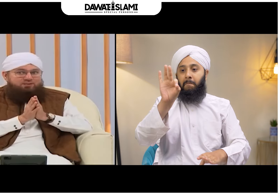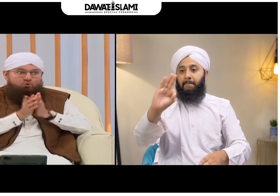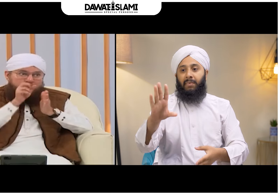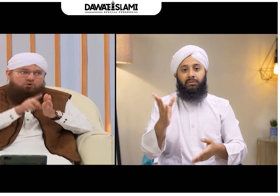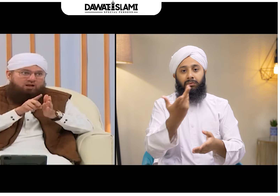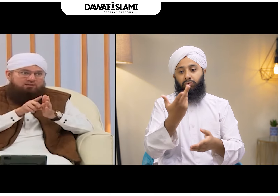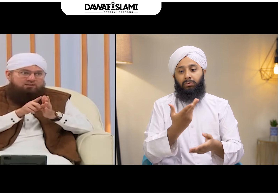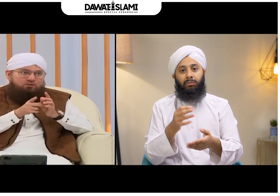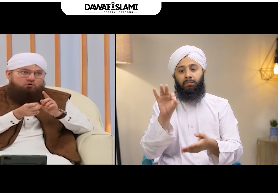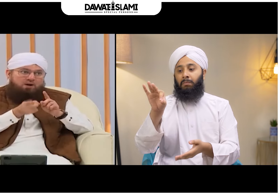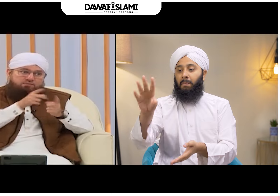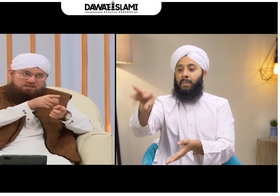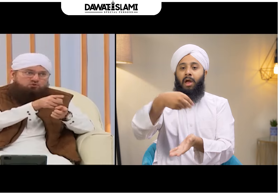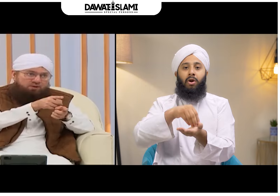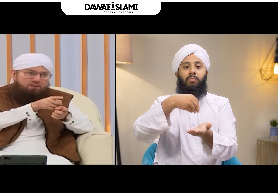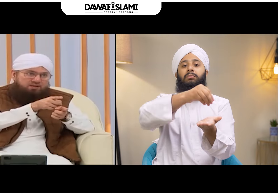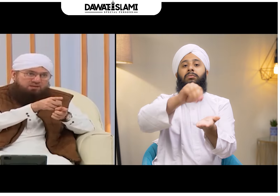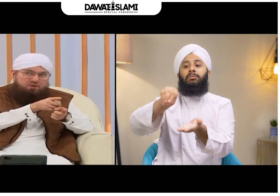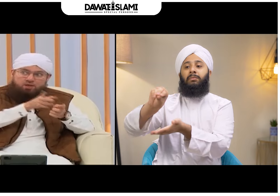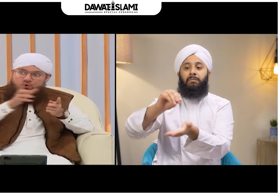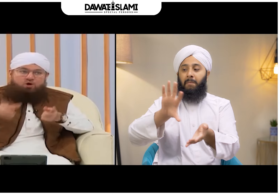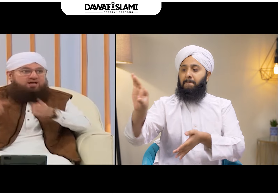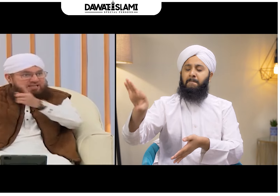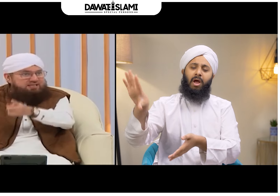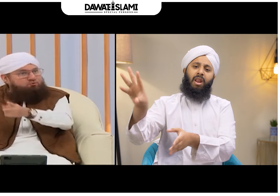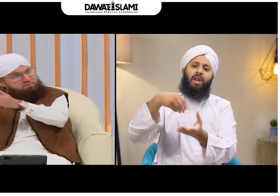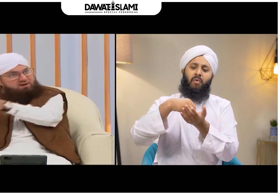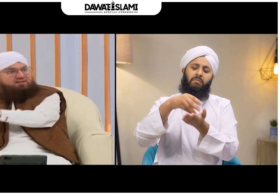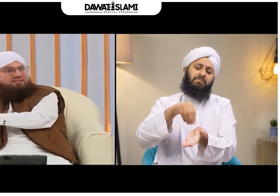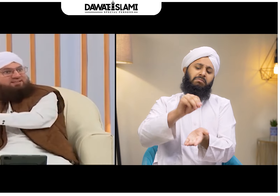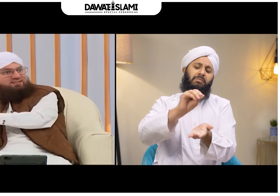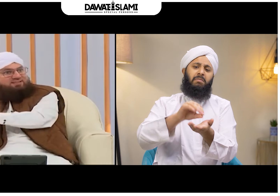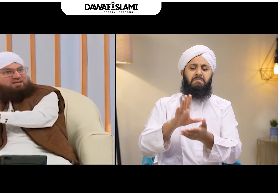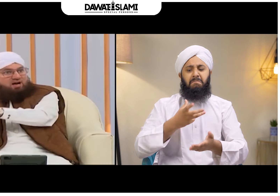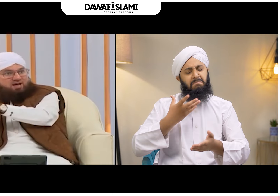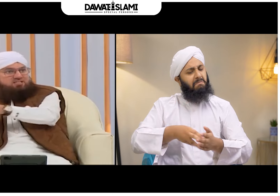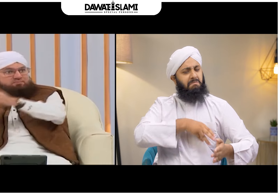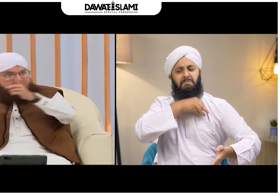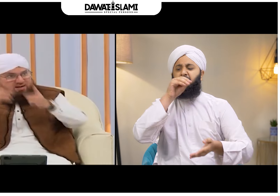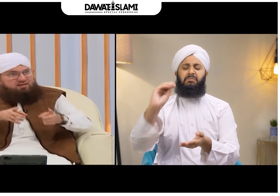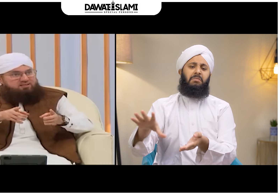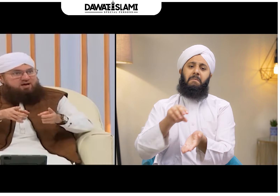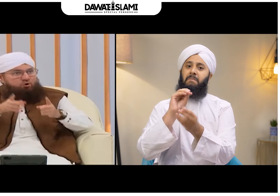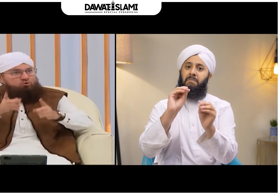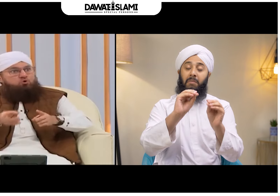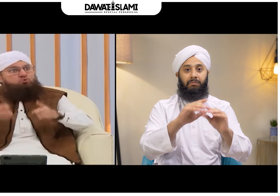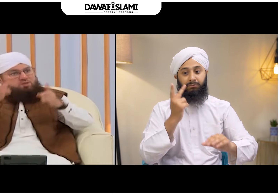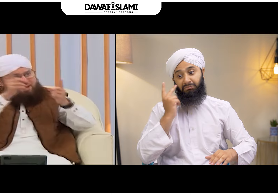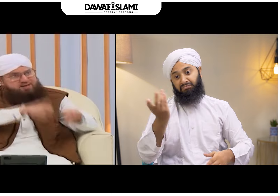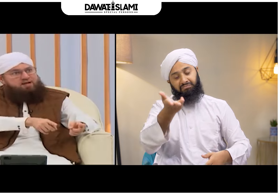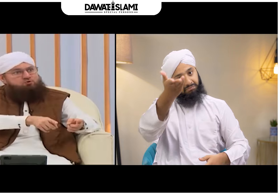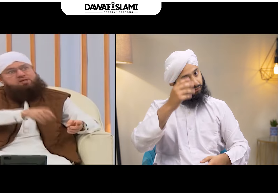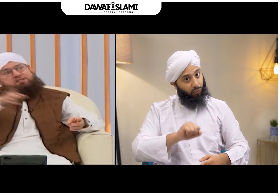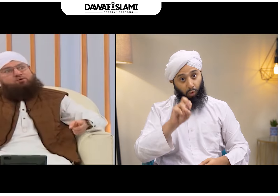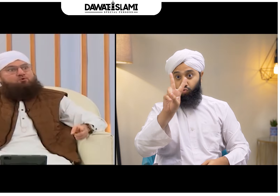بات پتہ کیا تھی، اسی دوران جو ماس 50 روپے کا آپ نے کہا نا بک گیا، لوگ خرید کر اسے بانٹ رہے تھے. اناج مہنگا کر دیا اور کچھ لوگ اسی